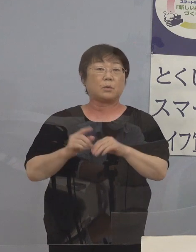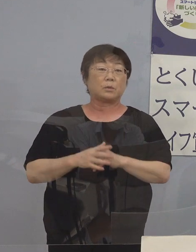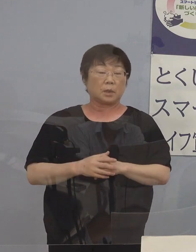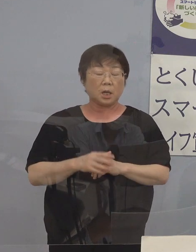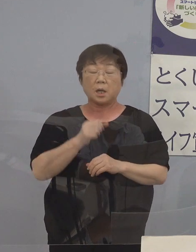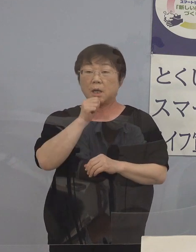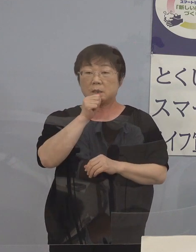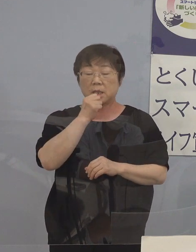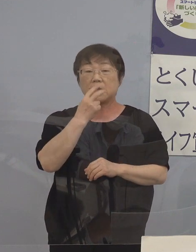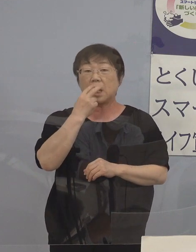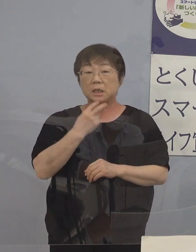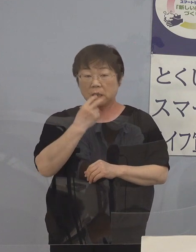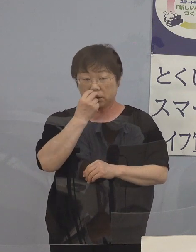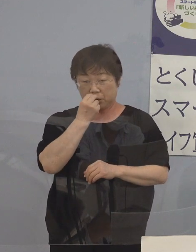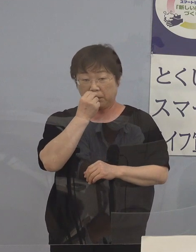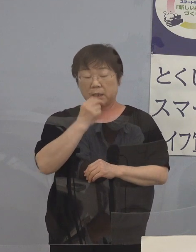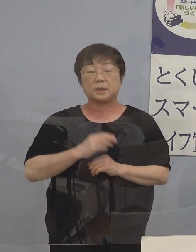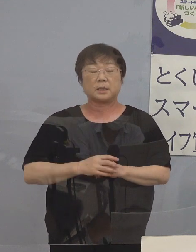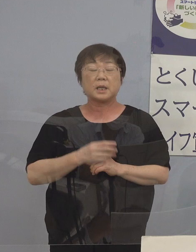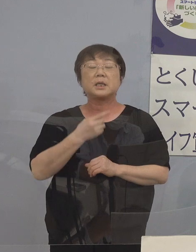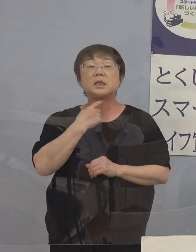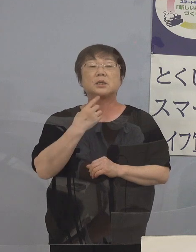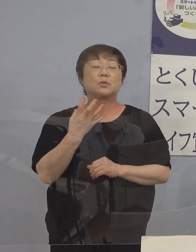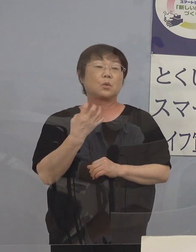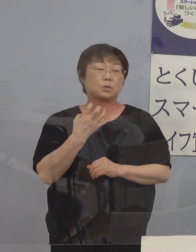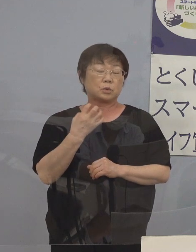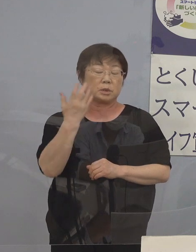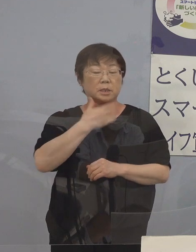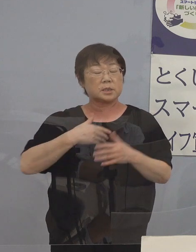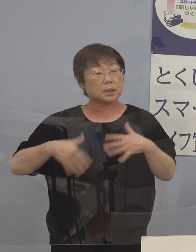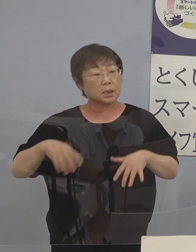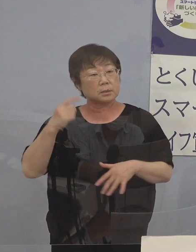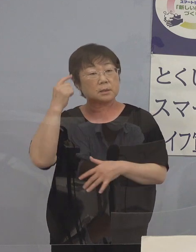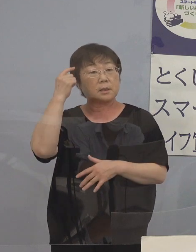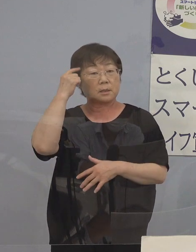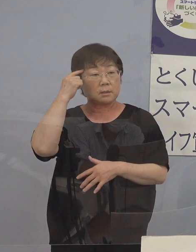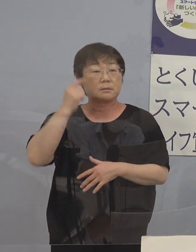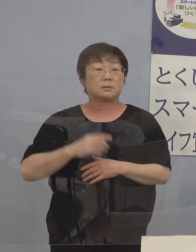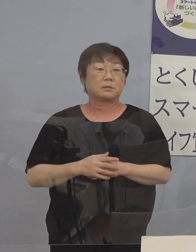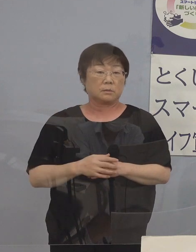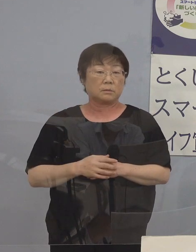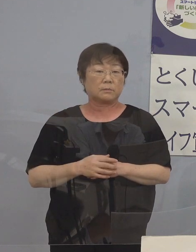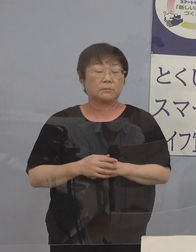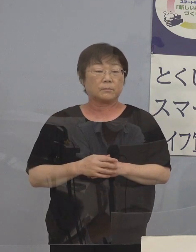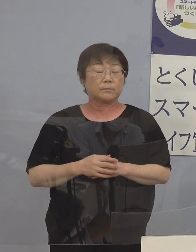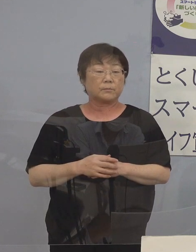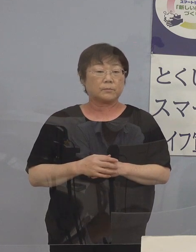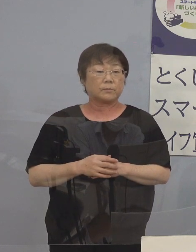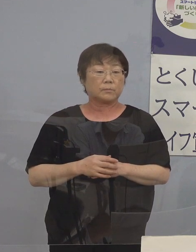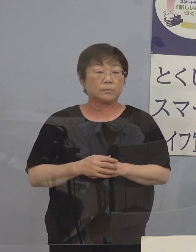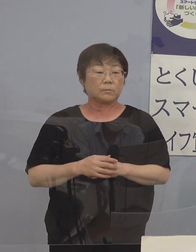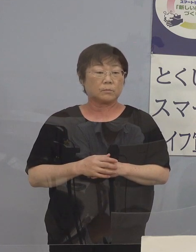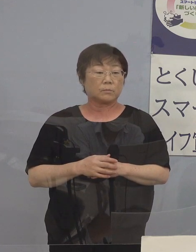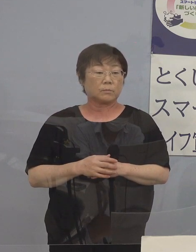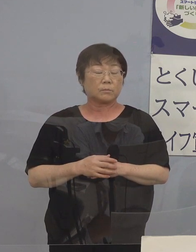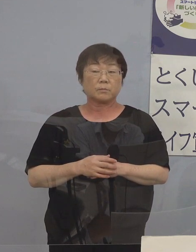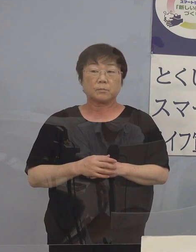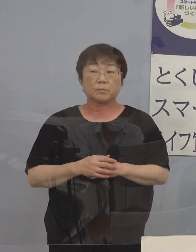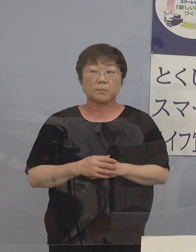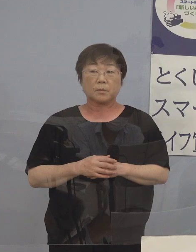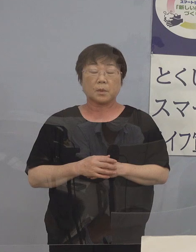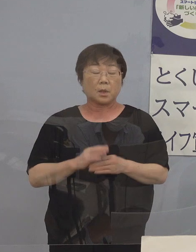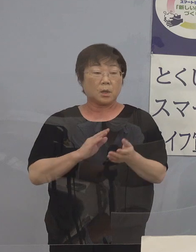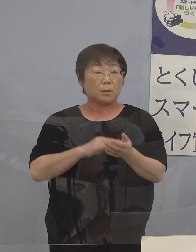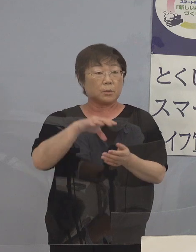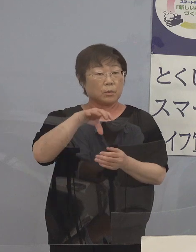ものが、咳、鼻づまり、咽頭痛、全身倦怠感ということですね。